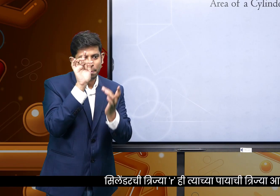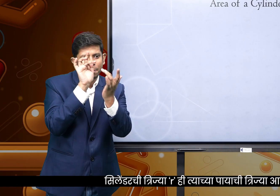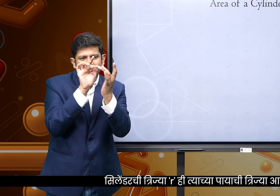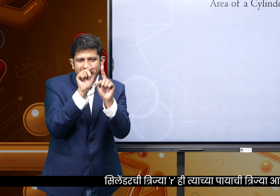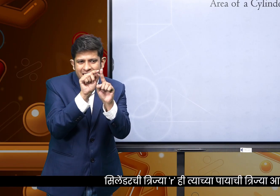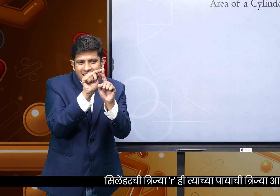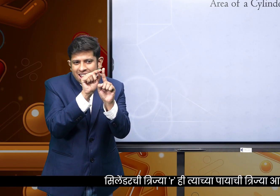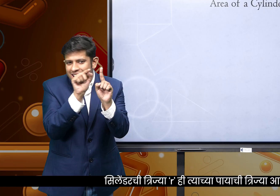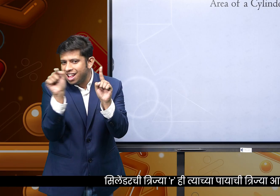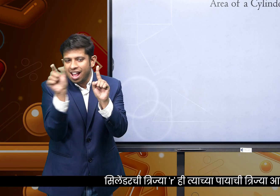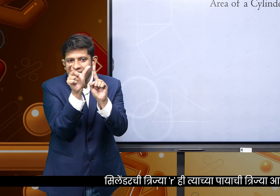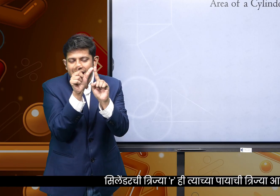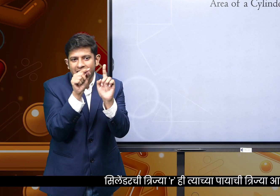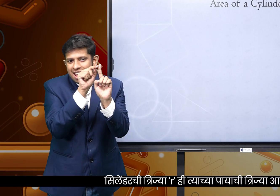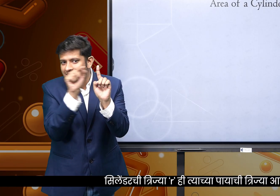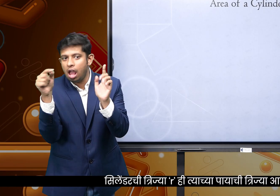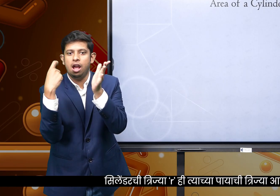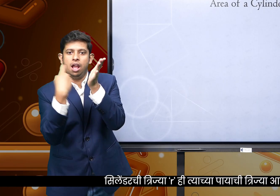सिलेंडरची त्रिज्या r ही त्याच्या पायाची त्रिज्या आहे।